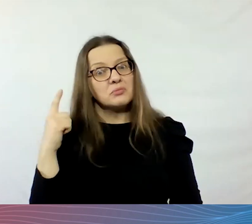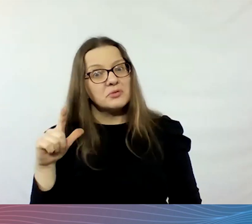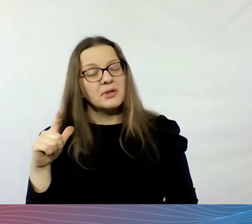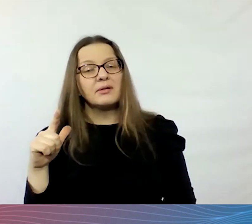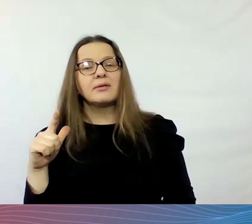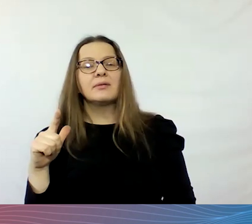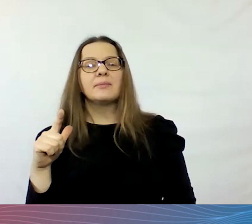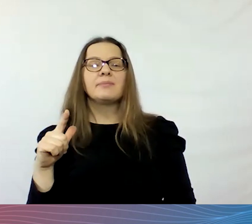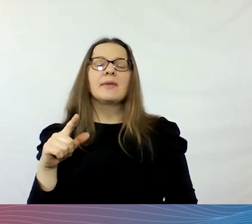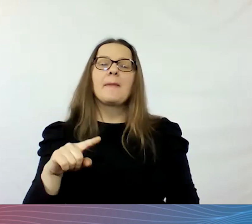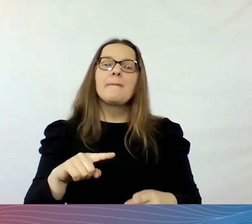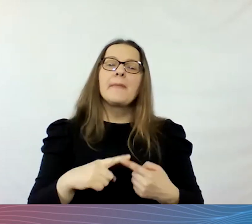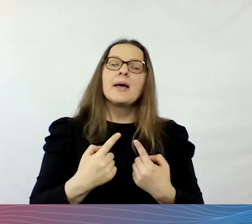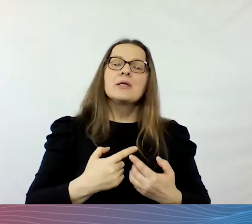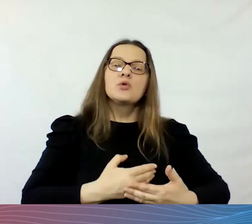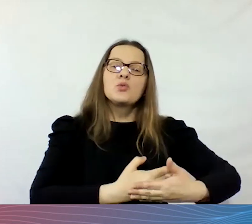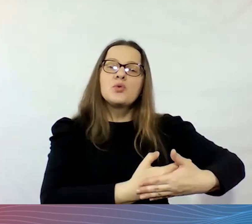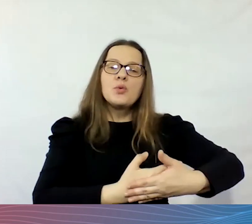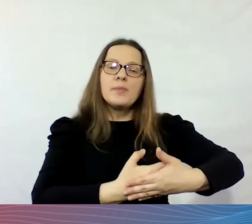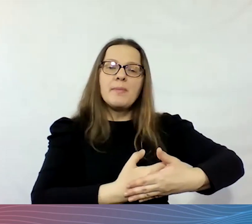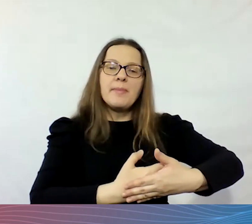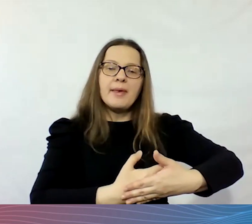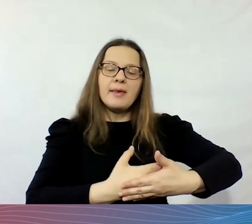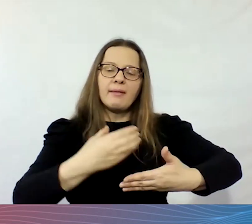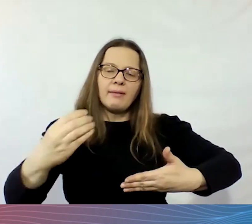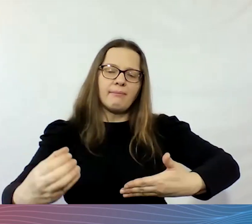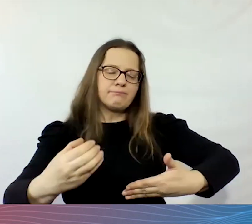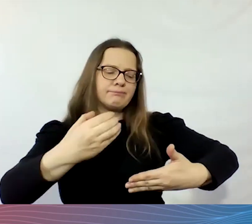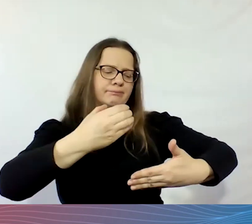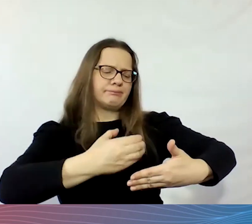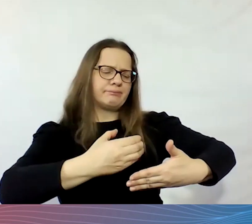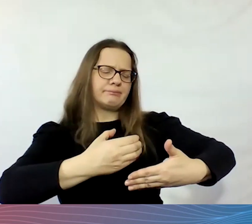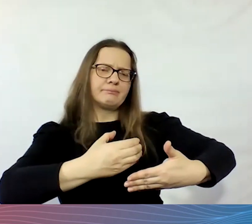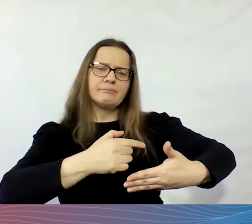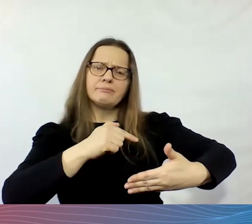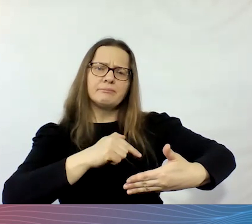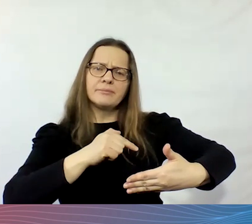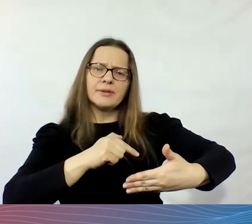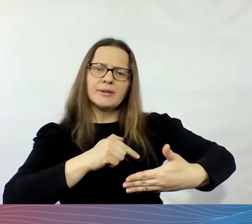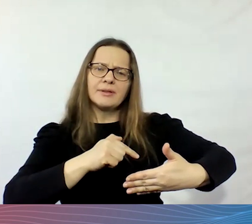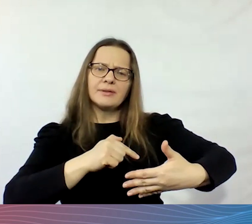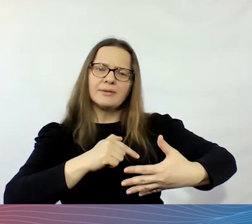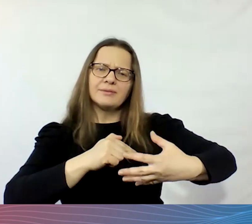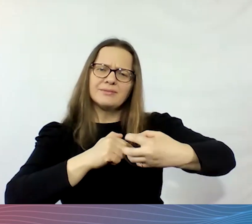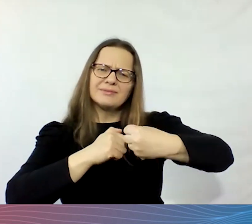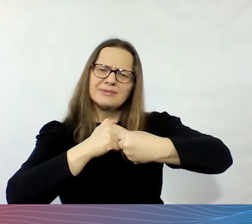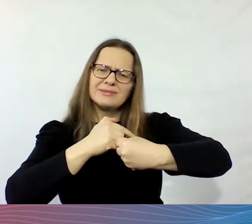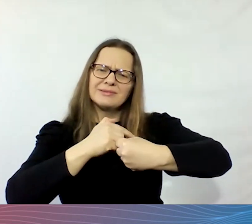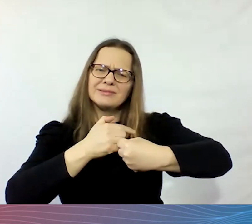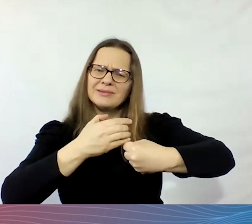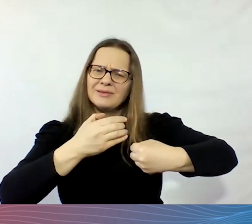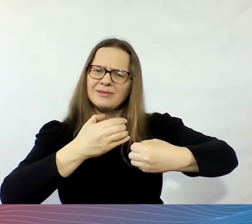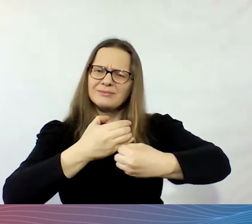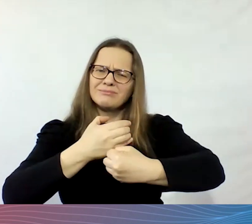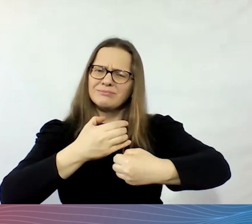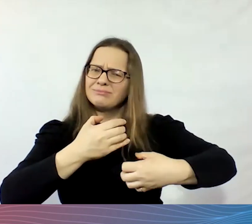um copo perto da palma da mão, o bebê vai fechar a mão. Não consegue segurar,